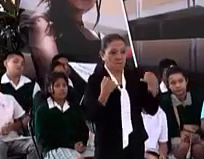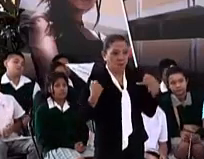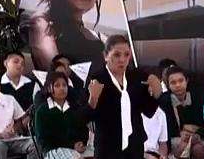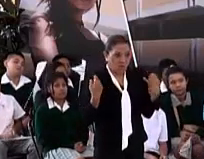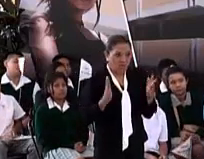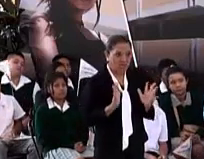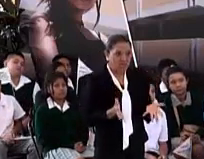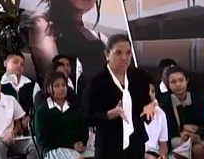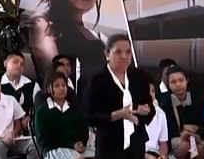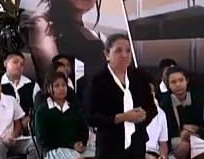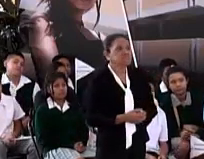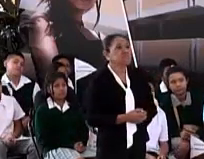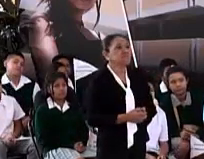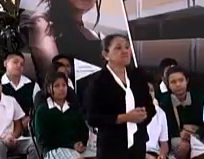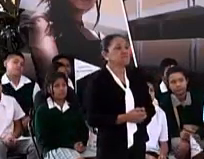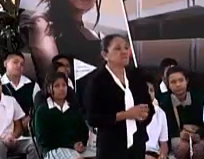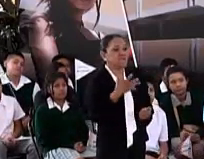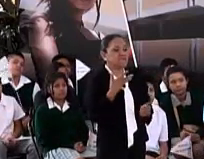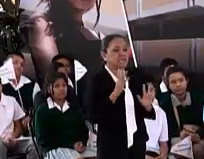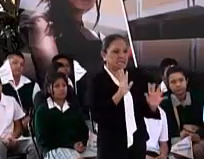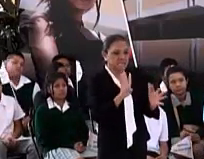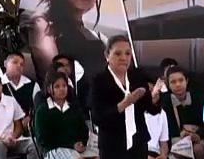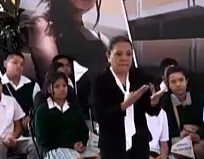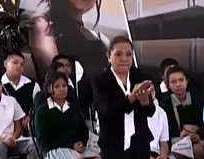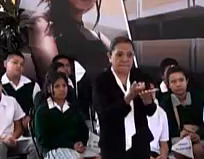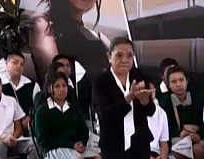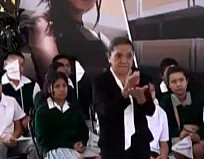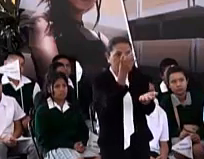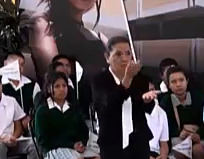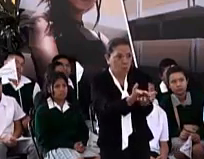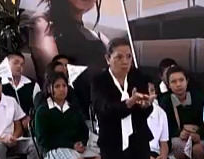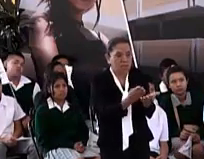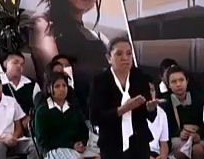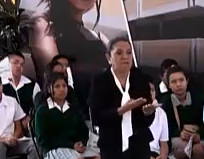119 mil jóvenes que cuentan con esta beca única.